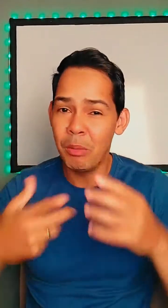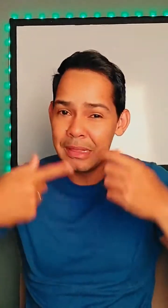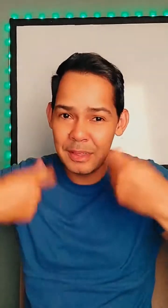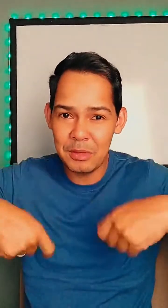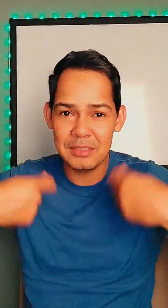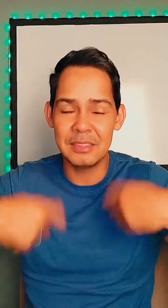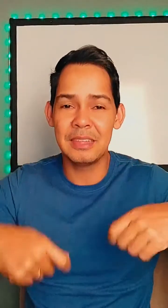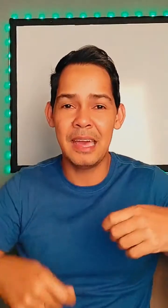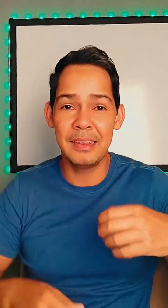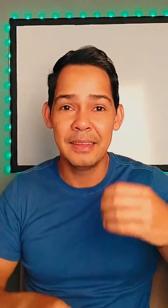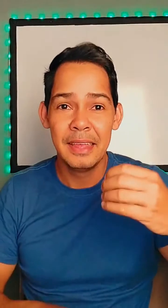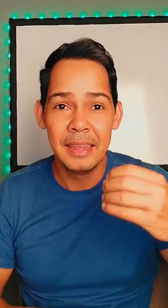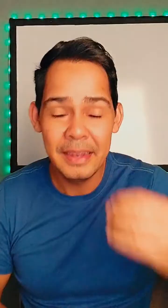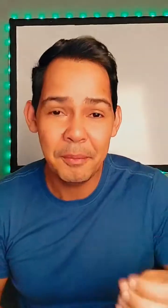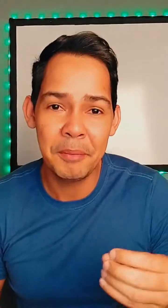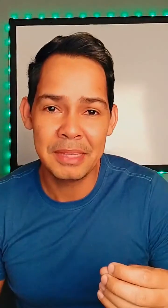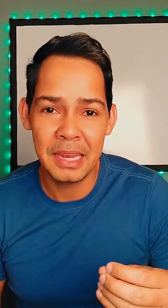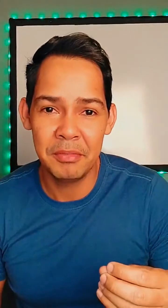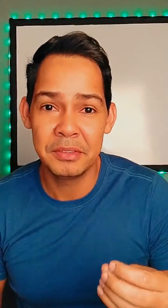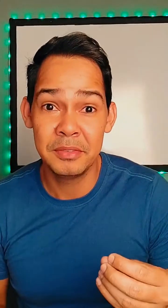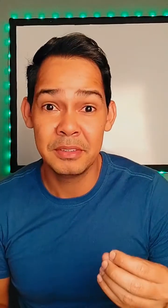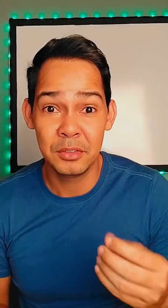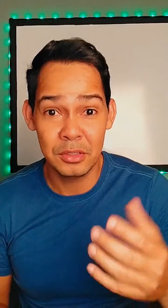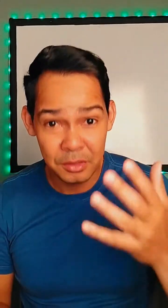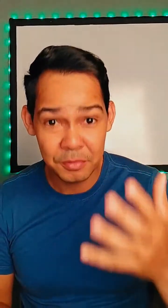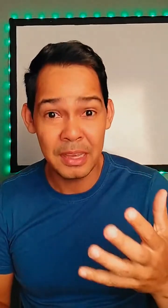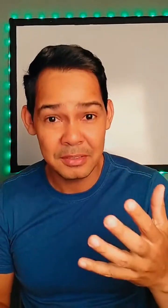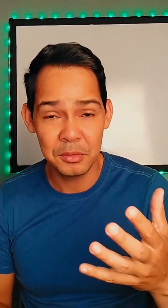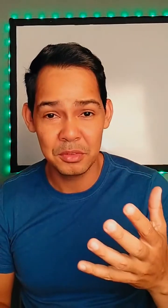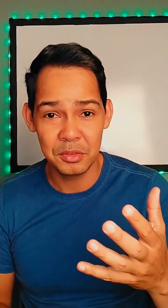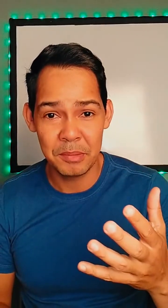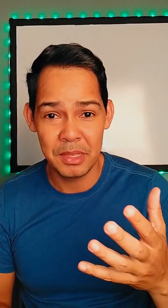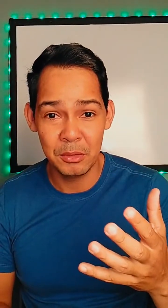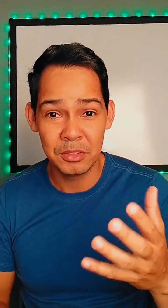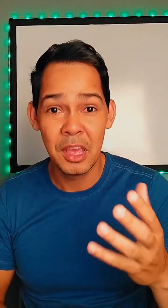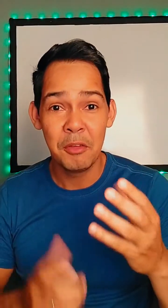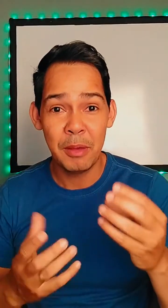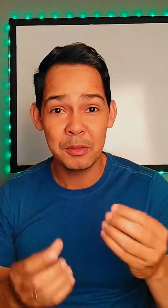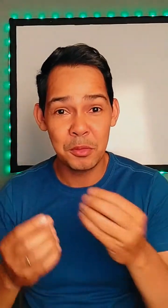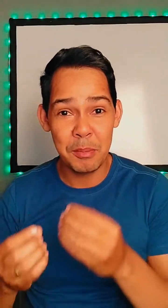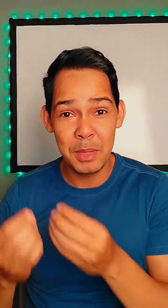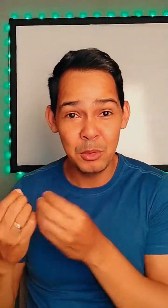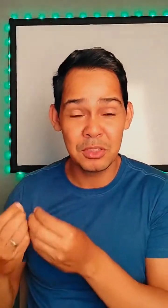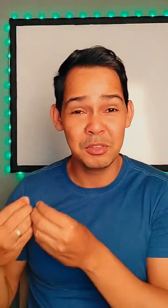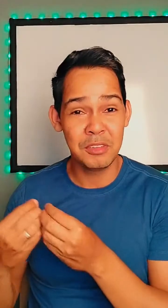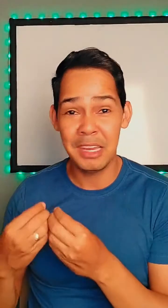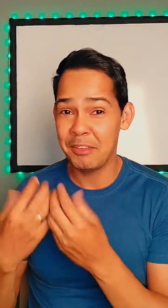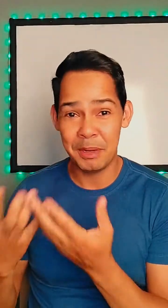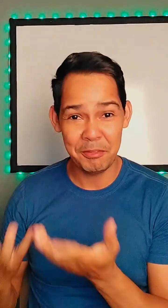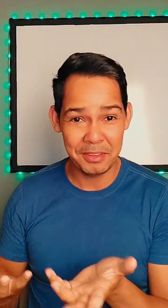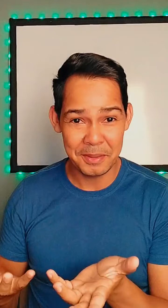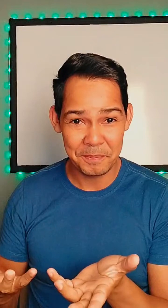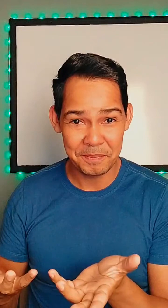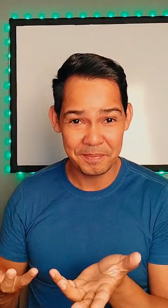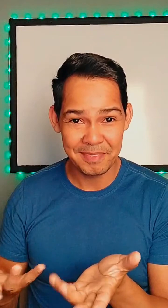tão necessária, não é uma tarefa de se fazer sozinho. Faça com seus amigos, façam com amigos que você vai levar para a vida.